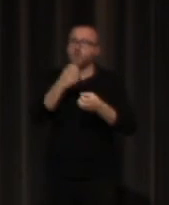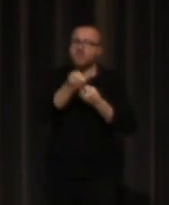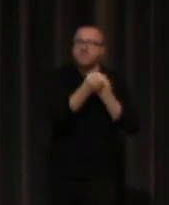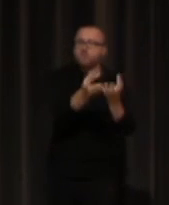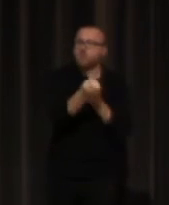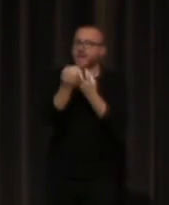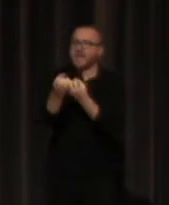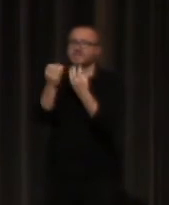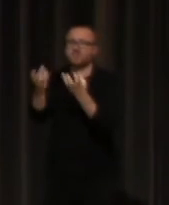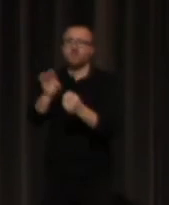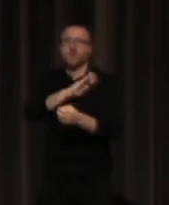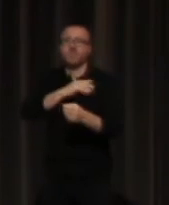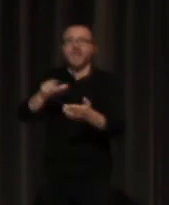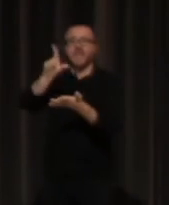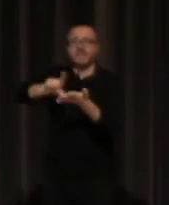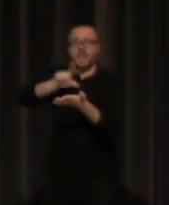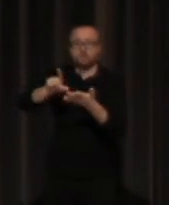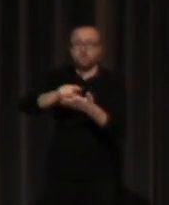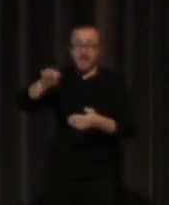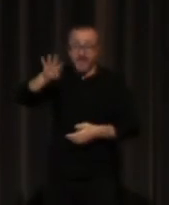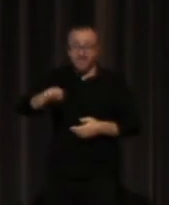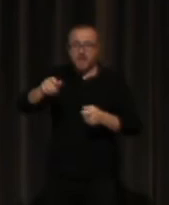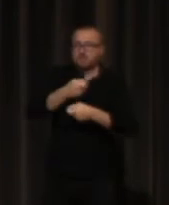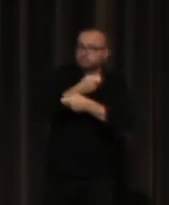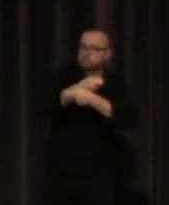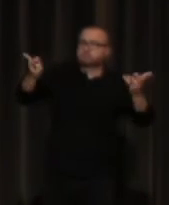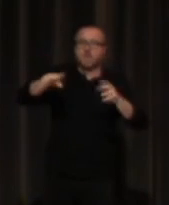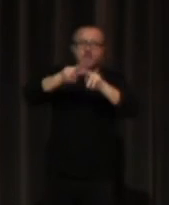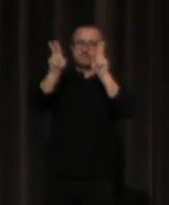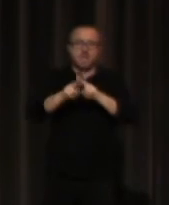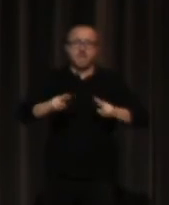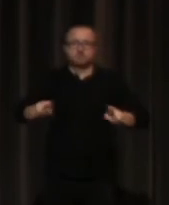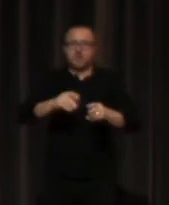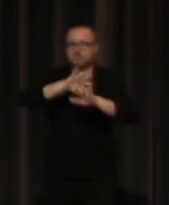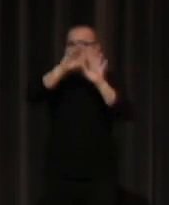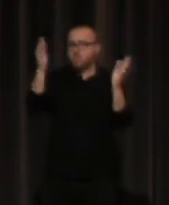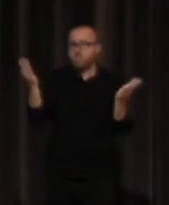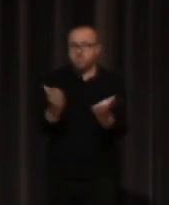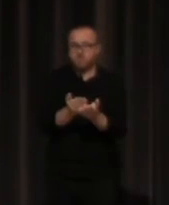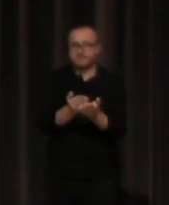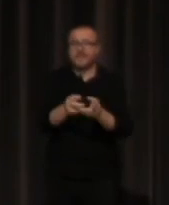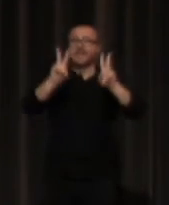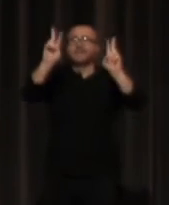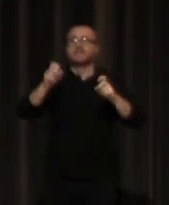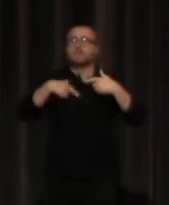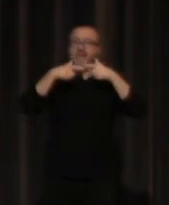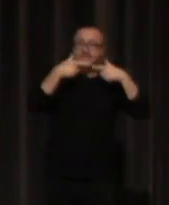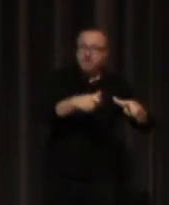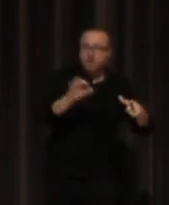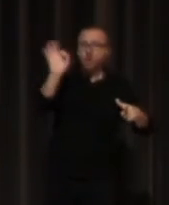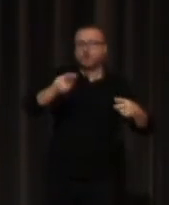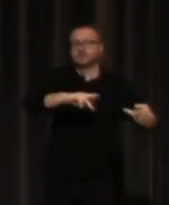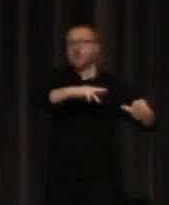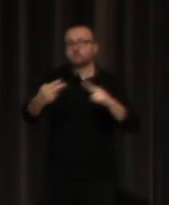de les lletres catalanes en l'àmbit internacional i en un espai de referència per als professionals de la traducció literària, perquè avui ens